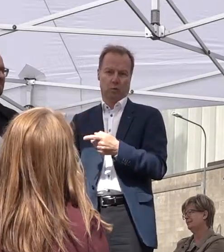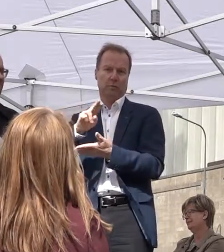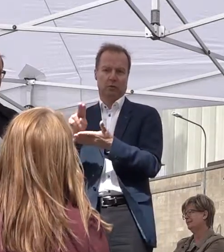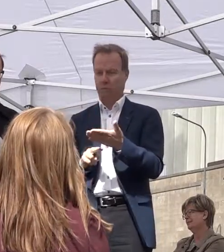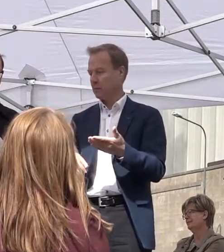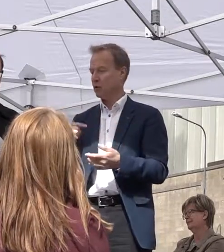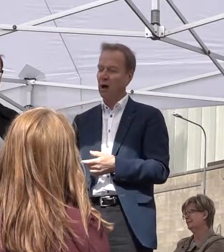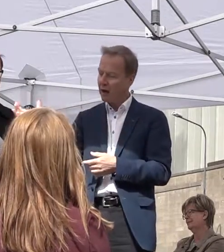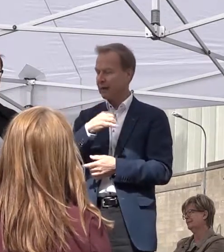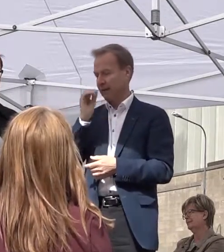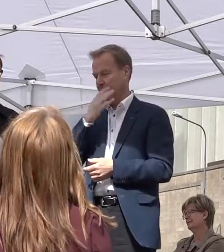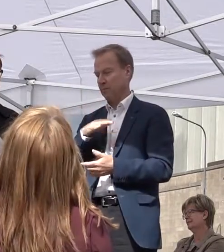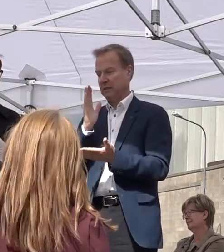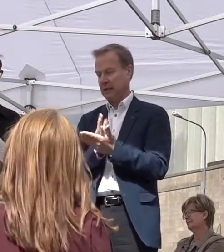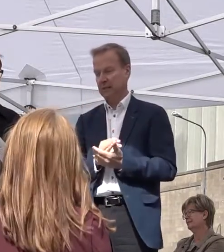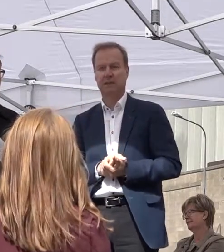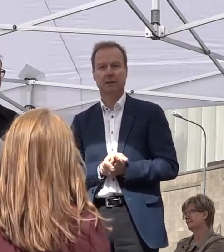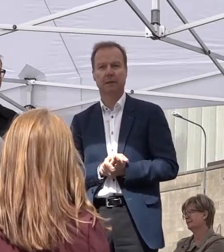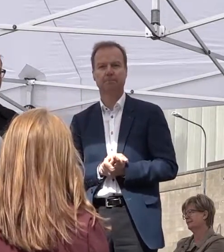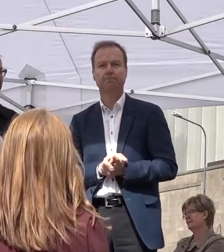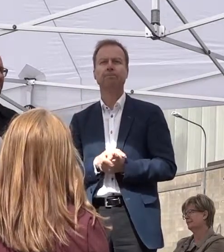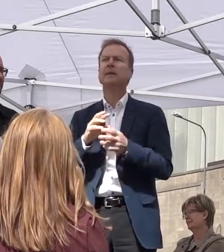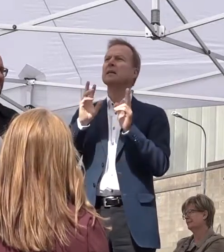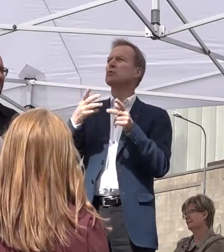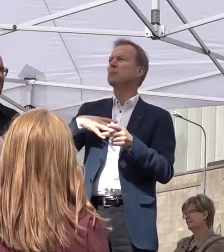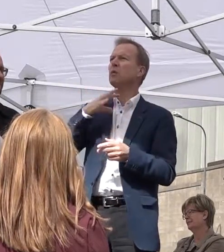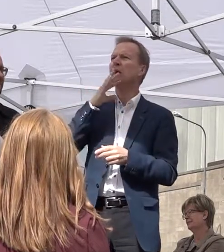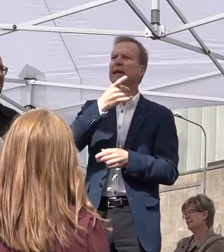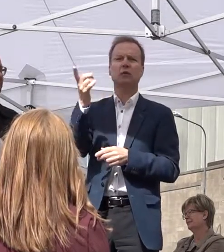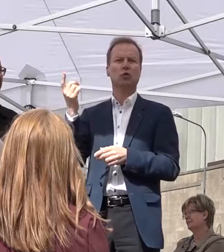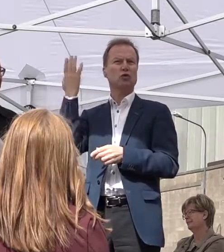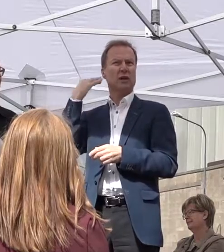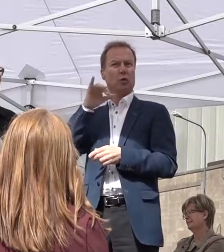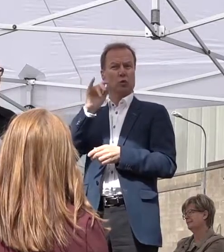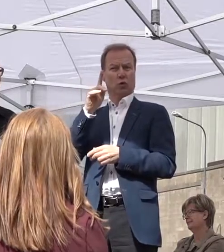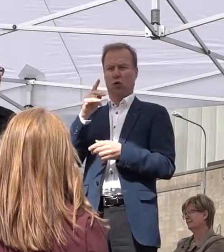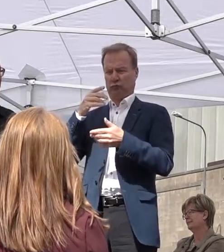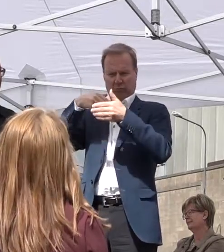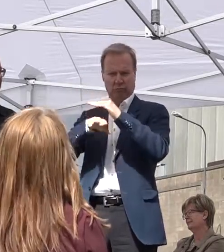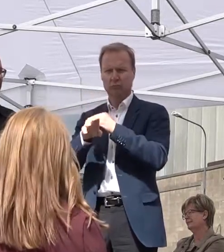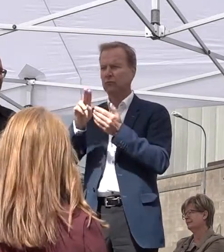katsoimme eteenpäin, niin ajattelimme, että tästä se työ lähtee.